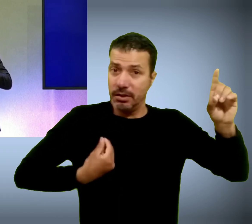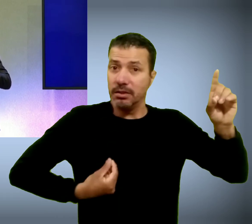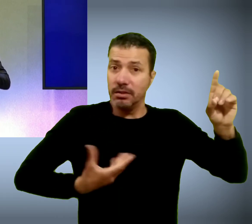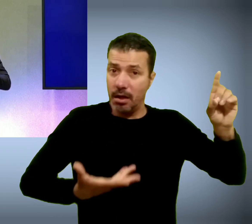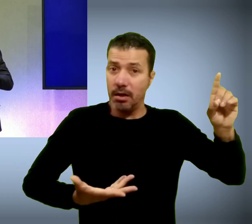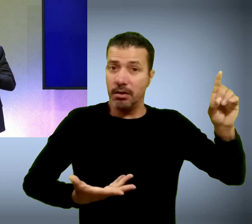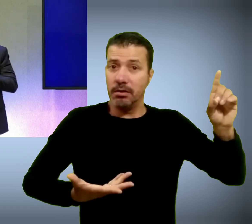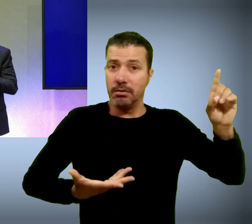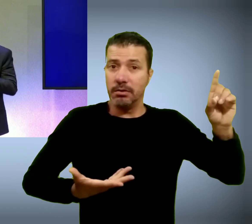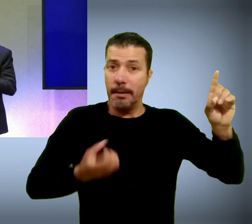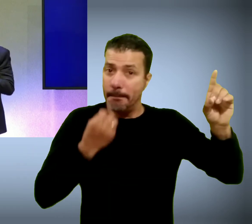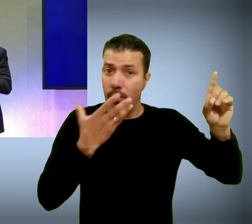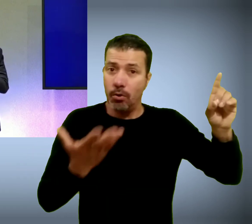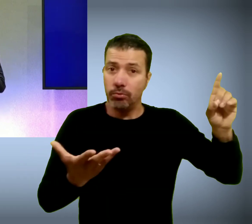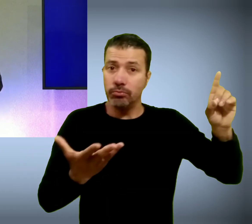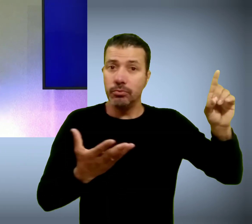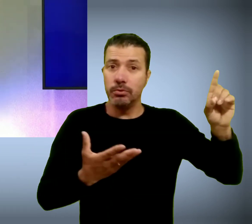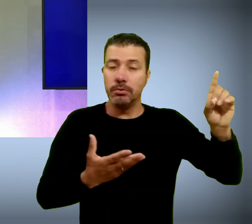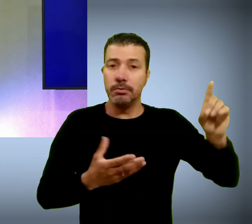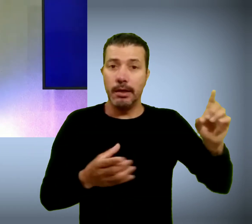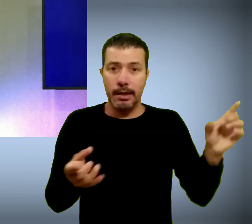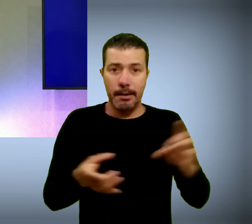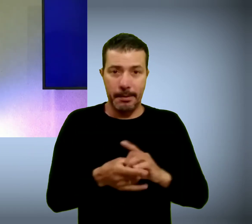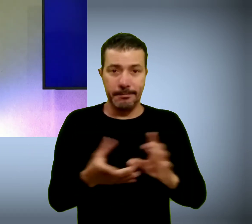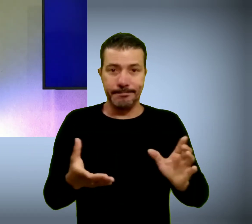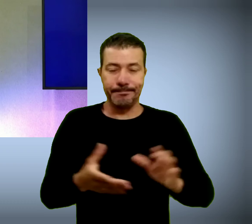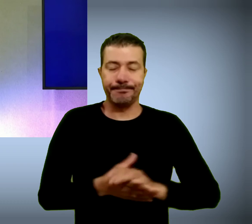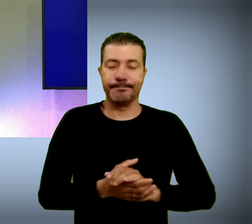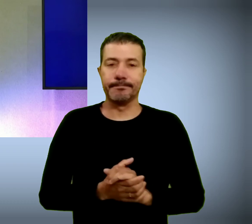Esse que é o legal da história. Para terminar.